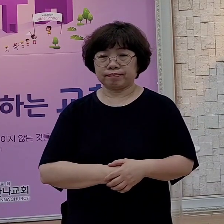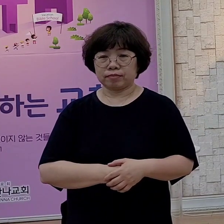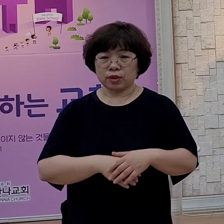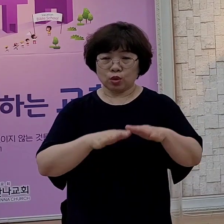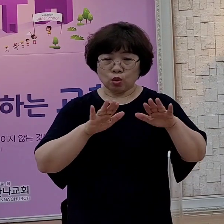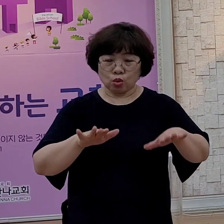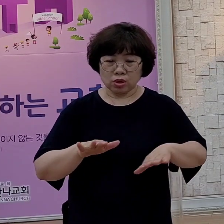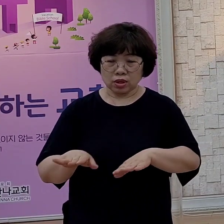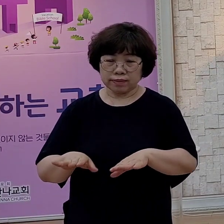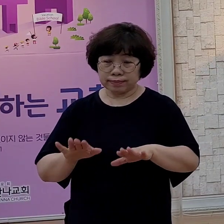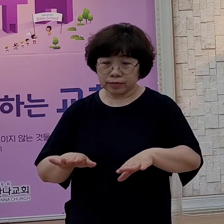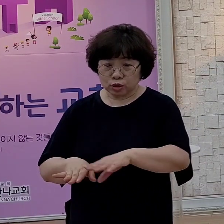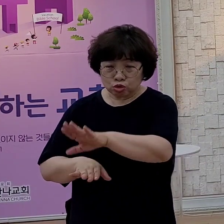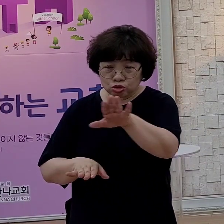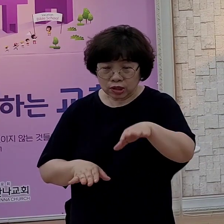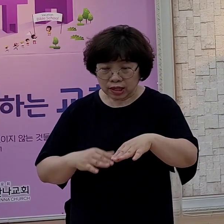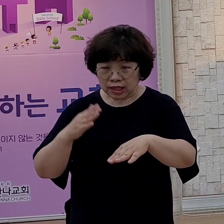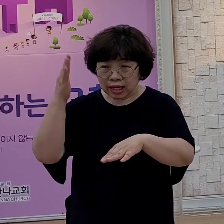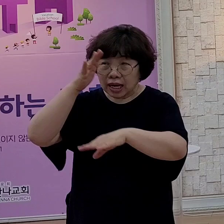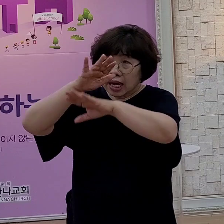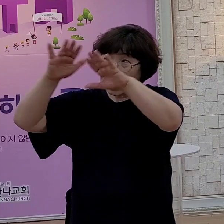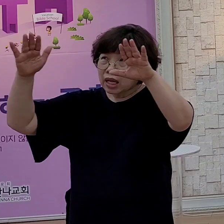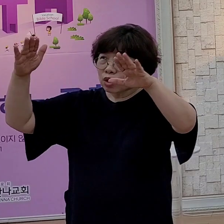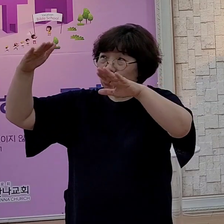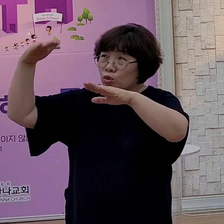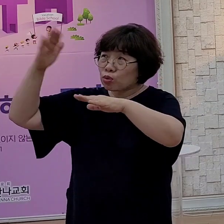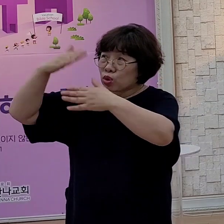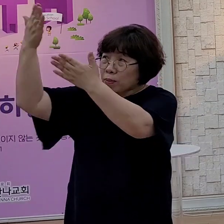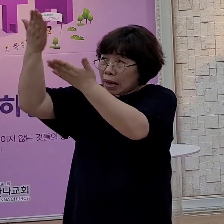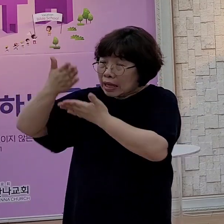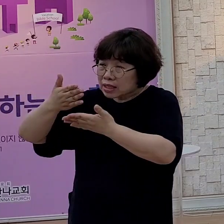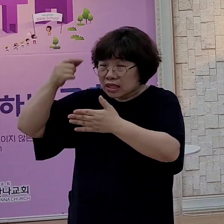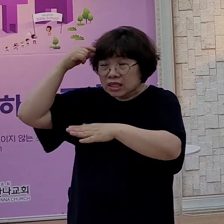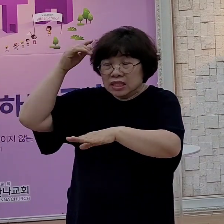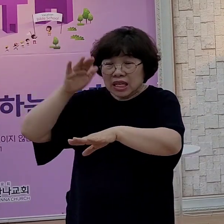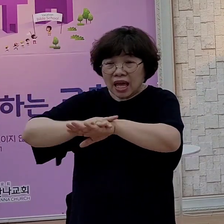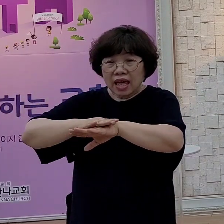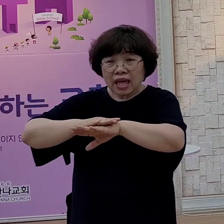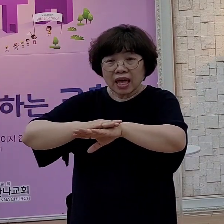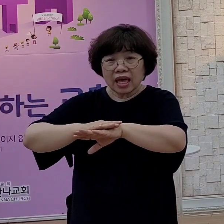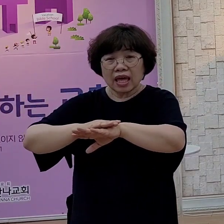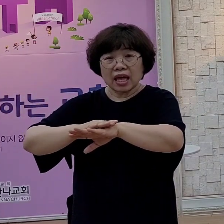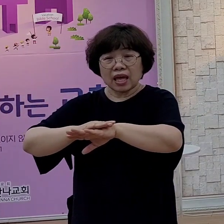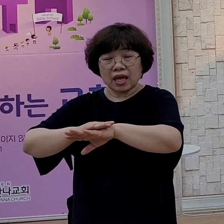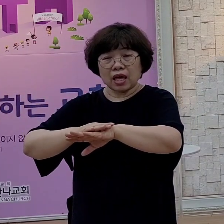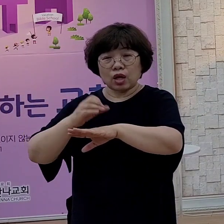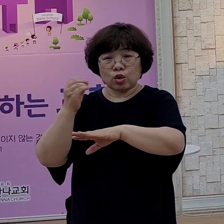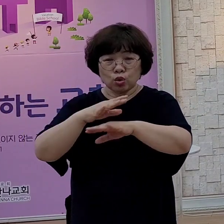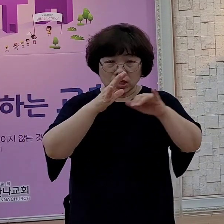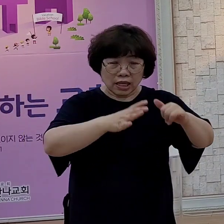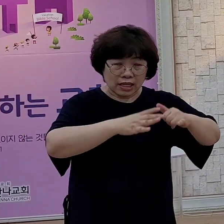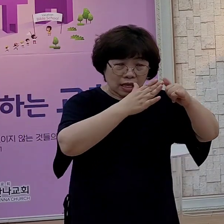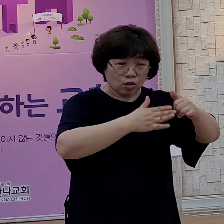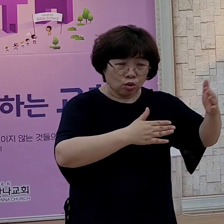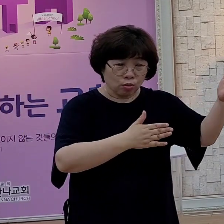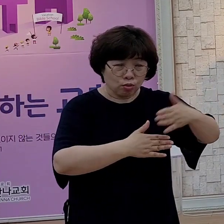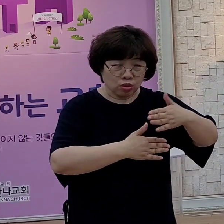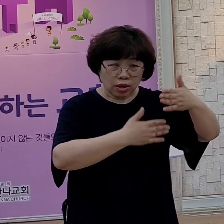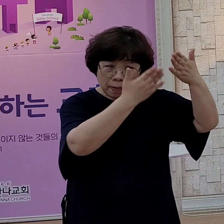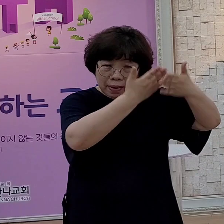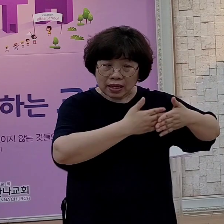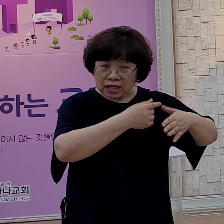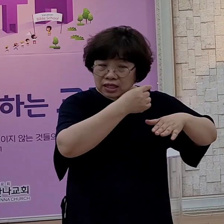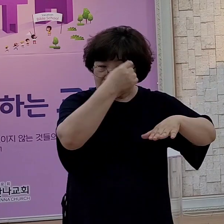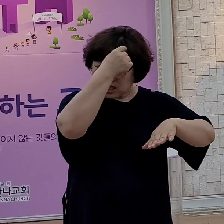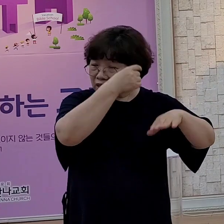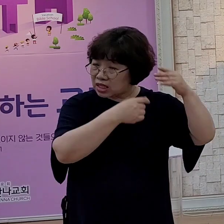오늘 우리에게 하늘로부터의 지혜가 아닌 것과 오늘 17절 18절 위로부터의 지혜는 이런 것이다 라고 지금